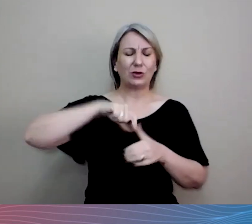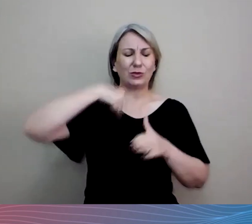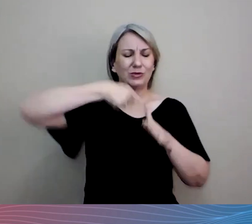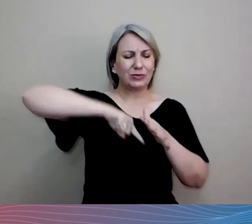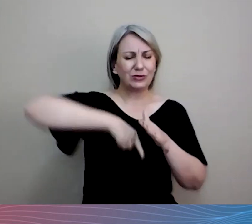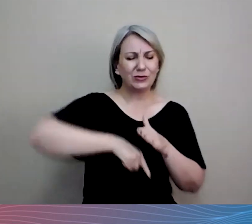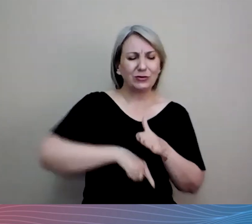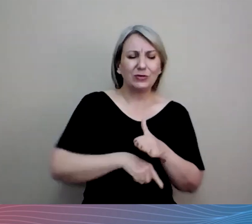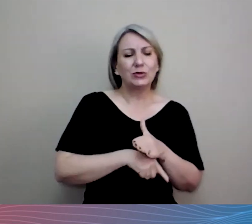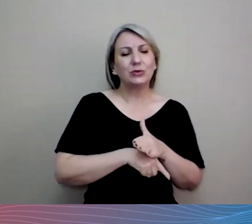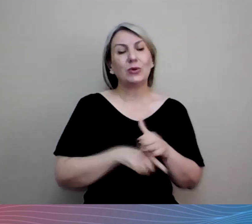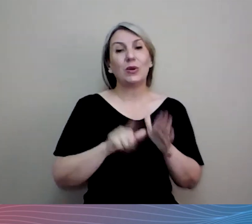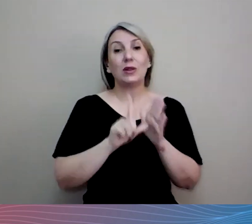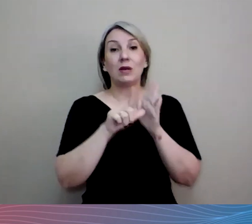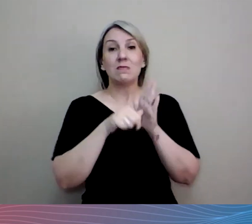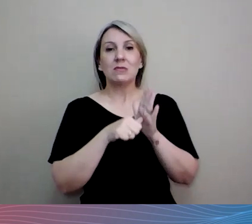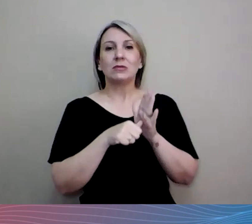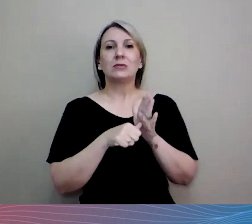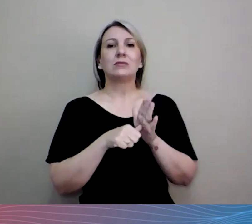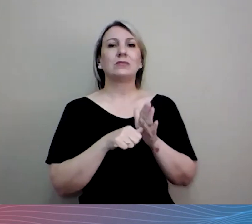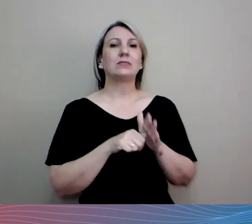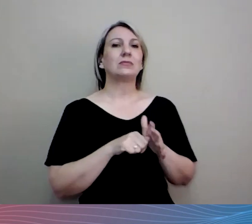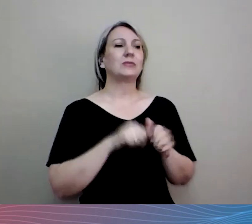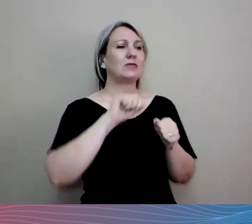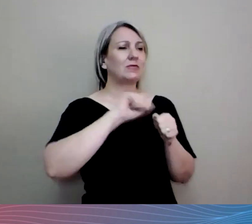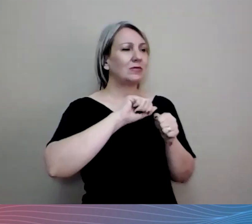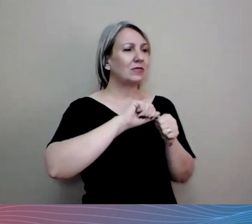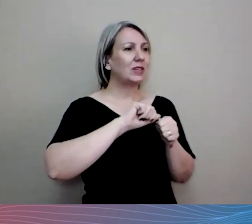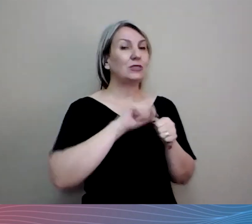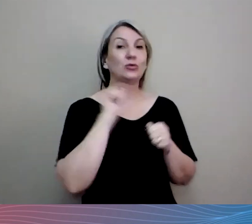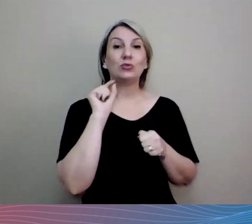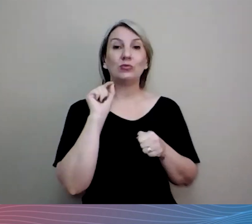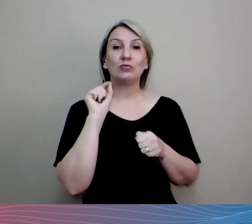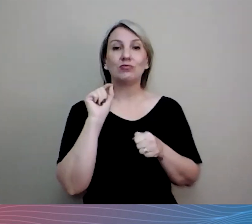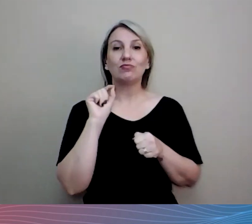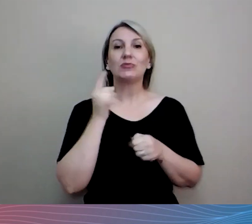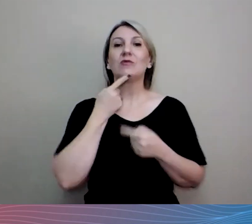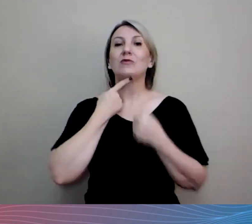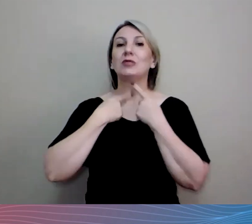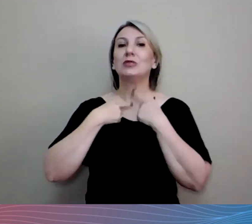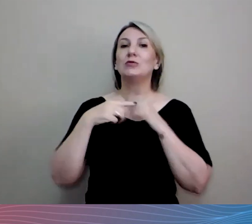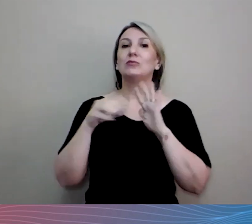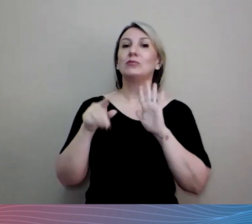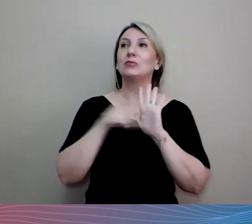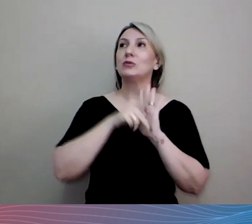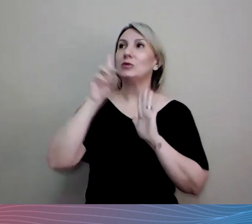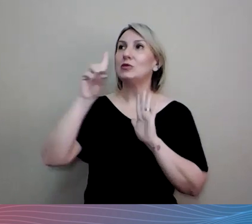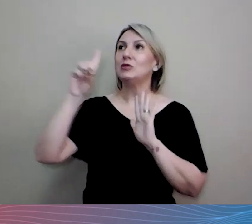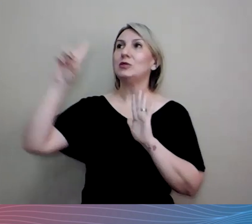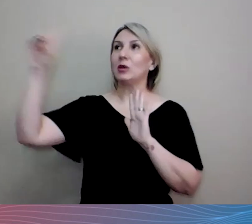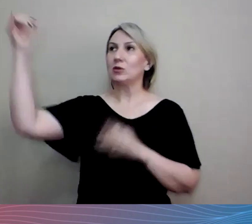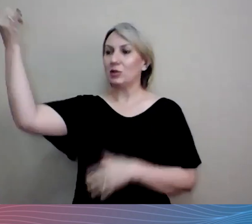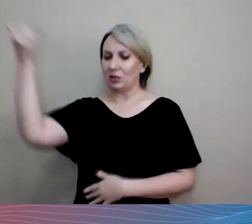Deus. E aí esse grupo de dispensadores dispensa